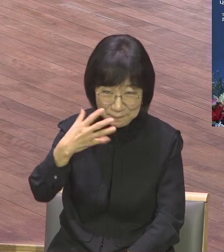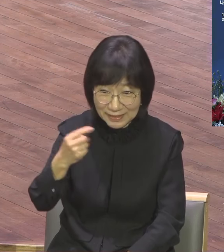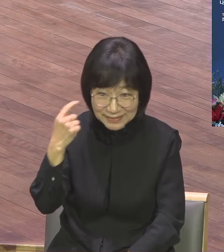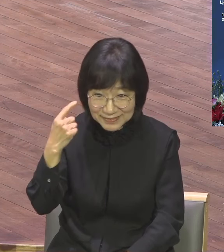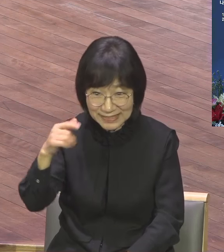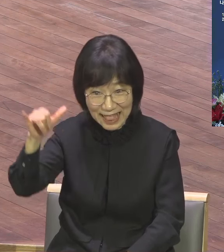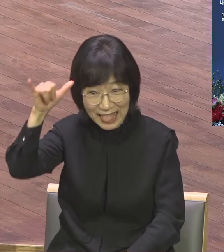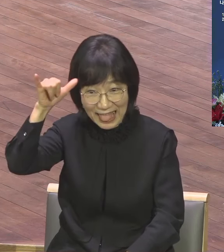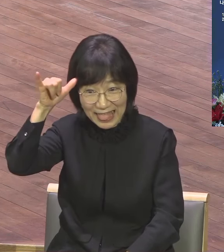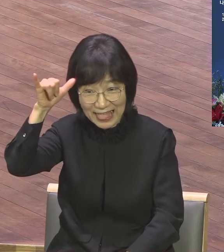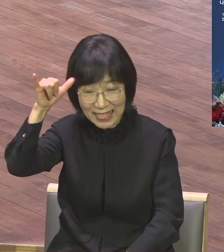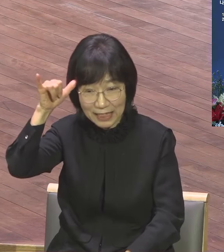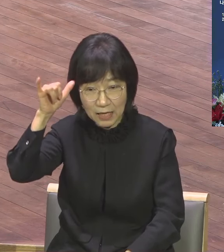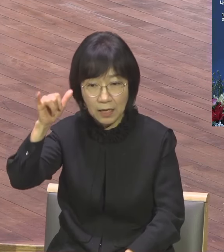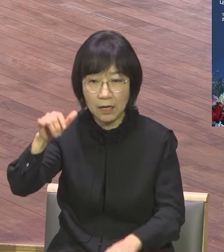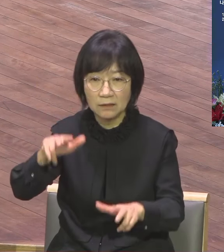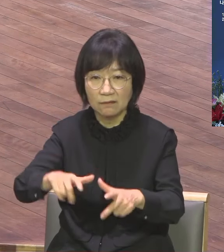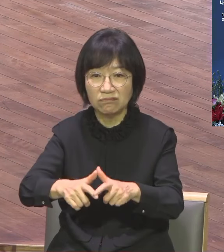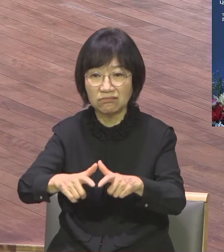그런데 문제가 있어요.